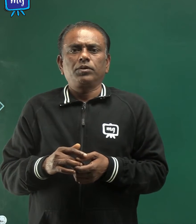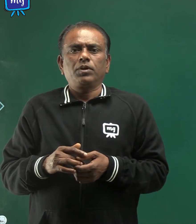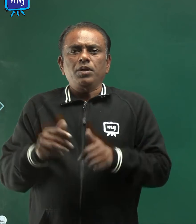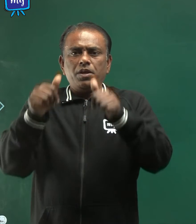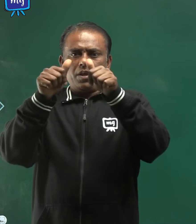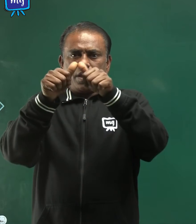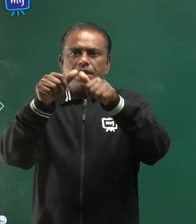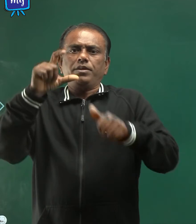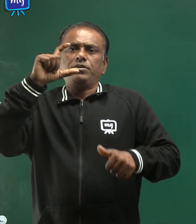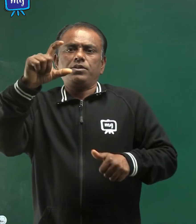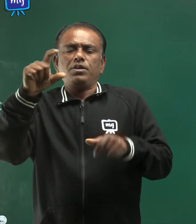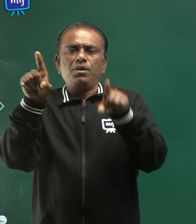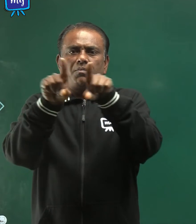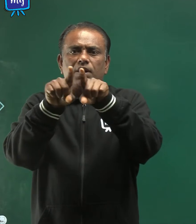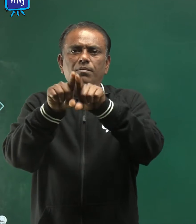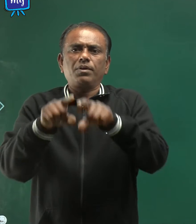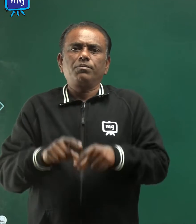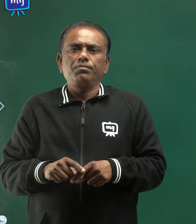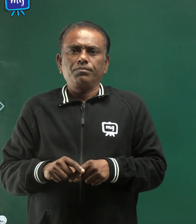AC बराबर